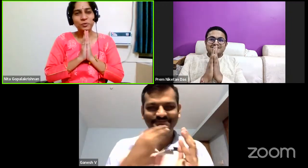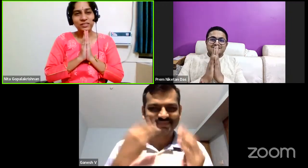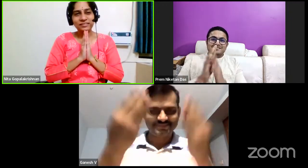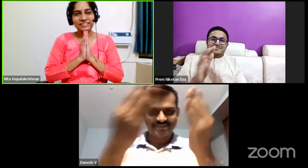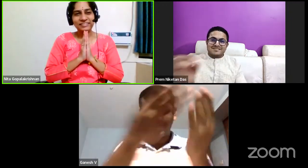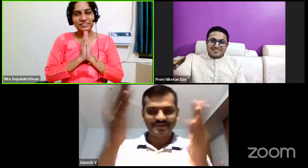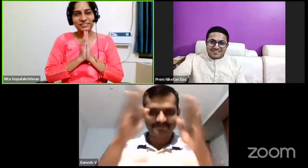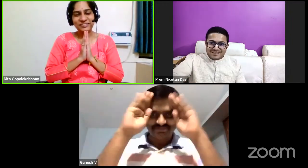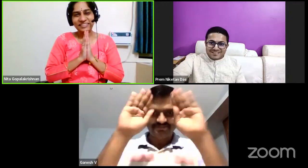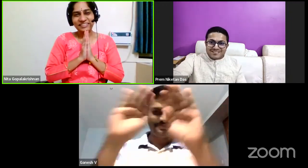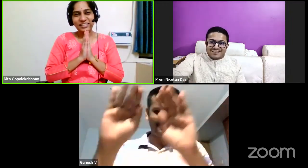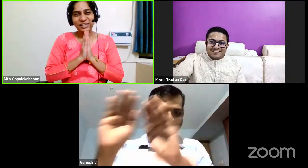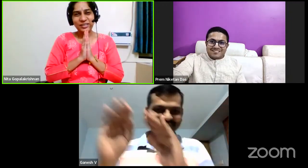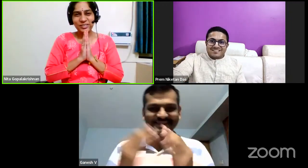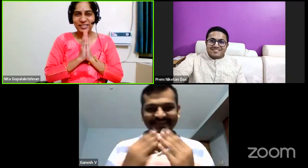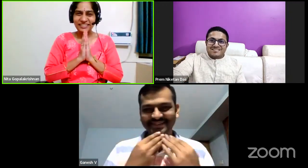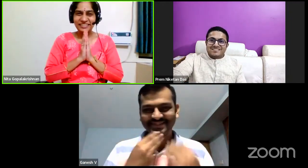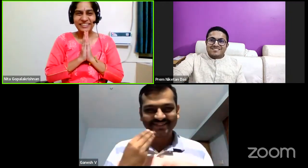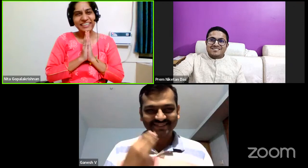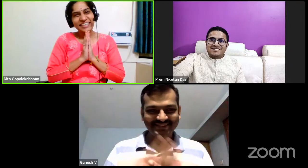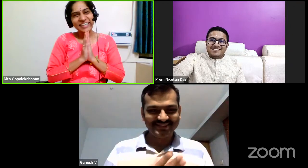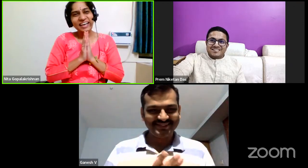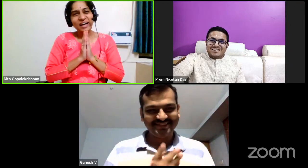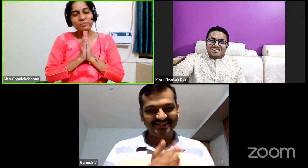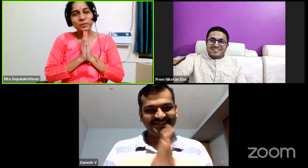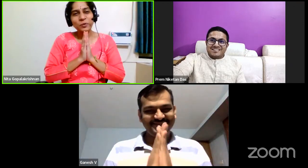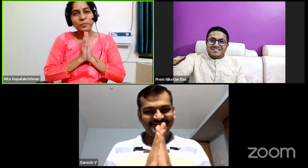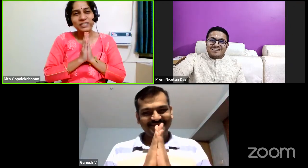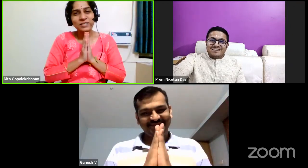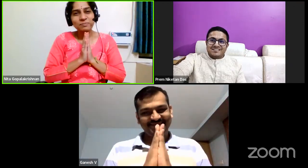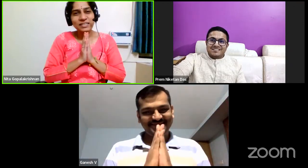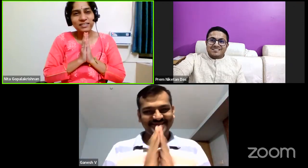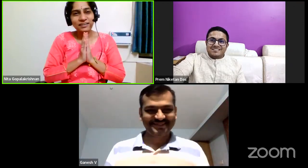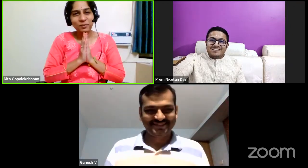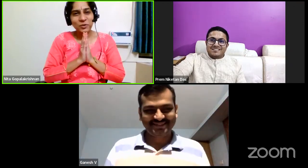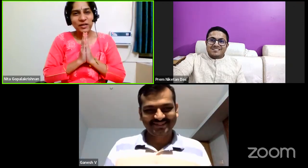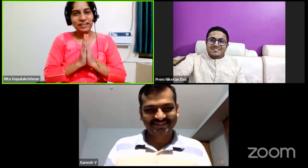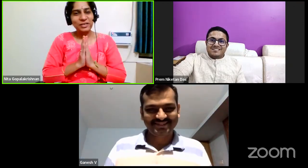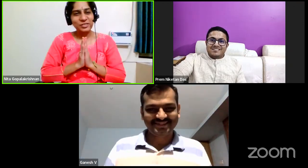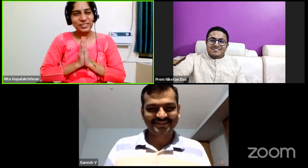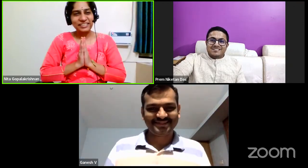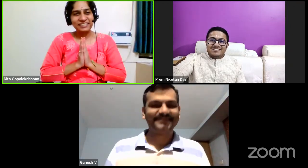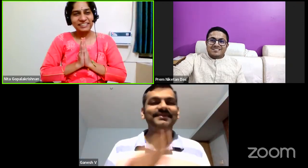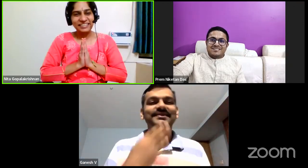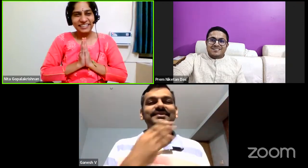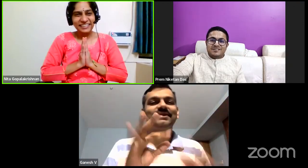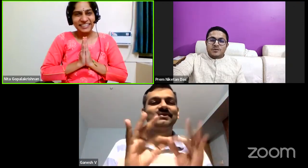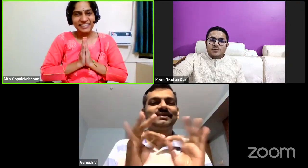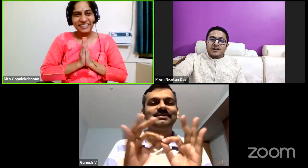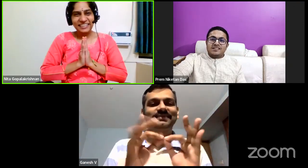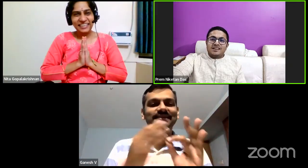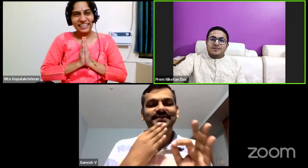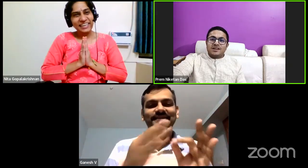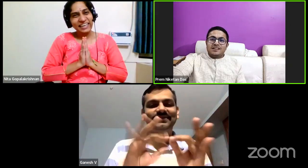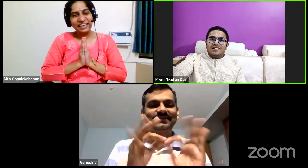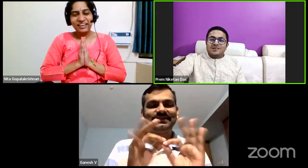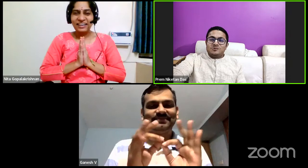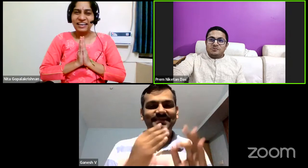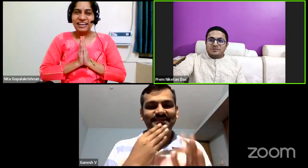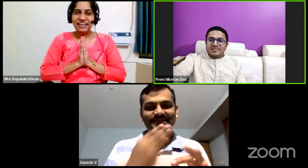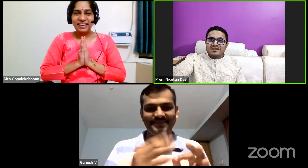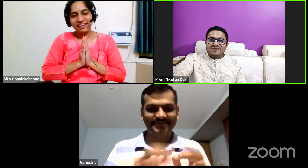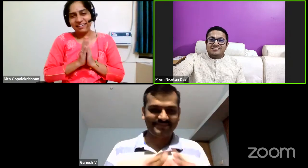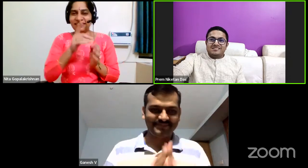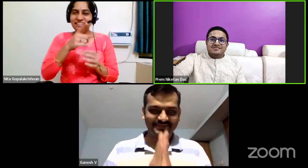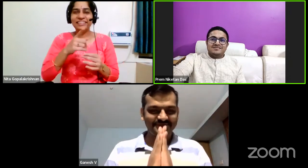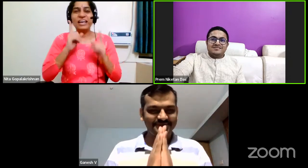थैंक यू प्रभु जी। हरे कृष्णा। हम सबको प्लीज ब्लेस करिए बोल रहे हैं गणेश जी। मैं प्रार्थना प्रार्थना करूंगा